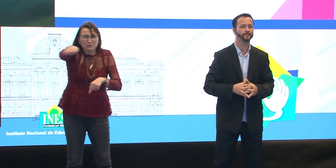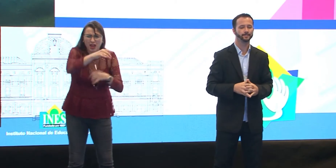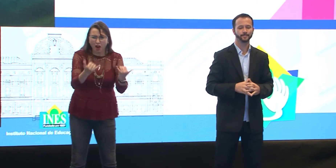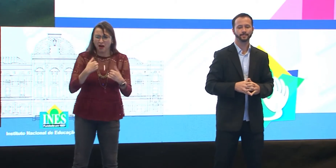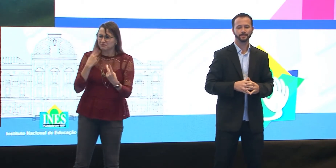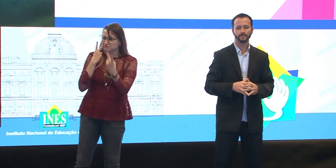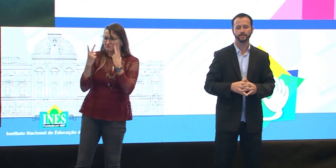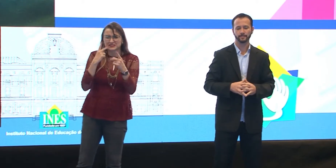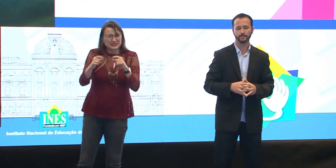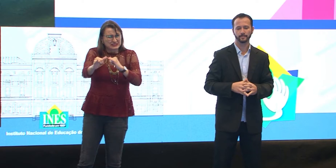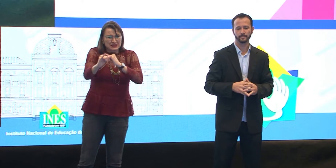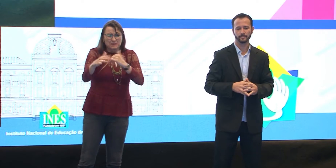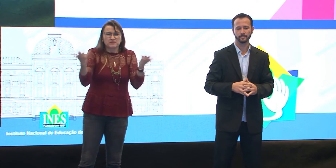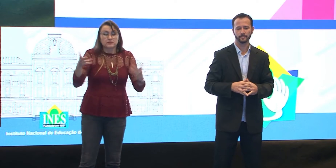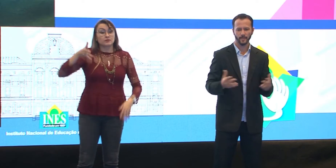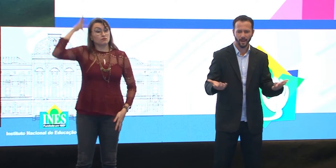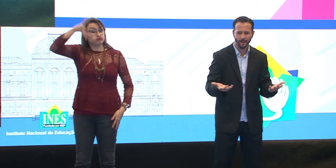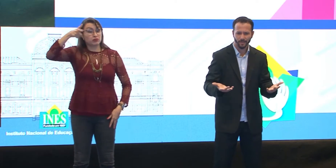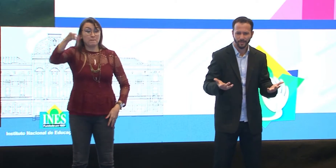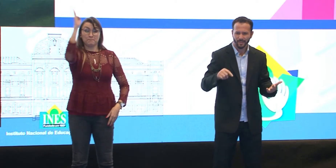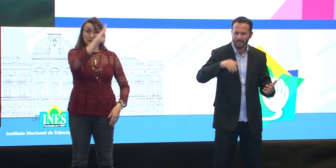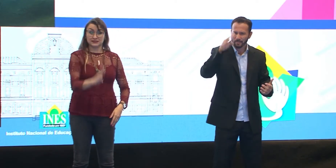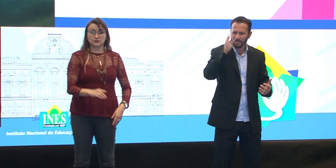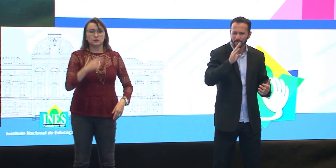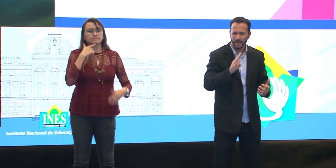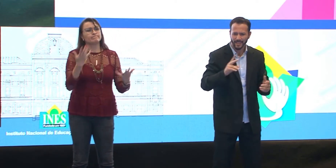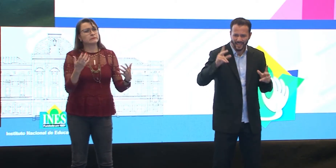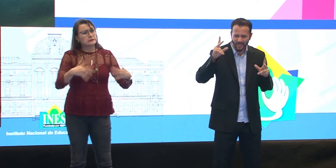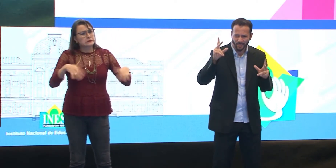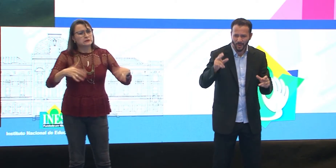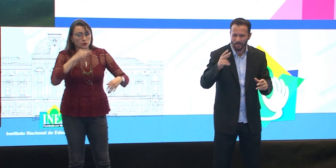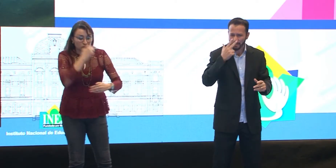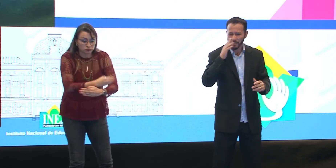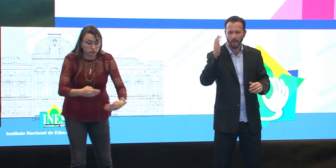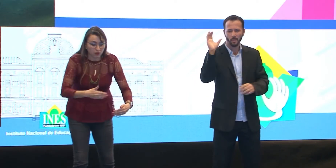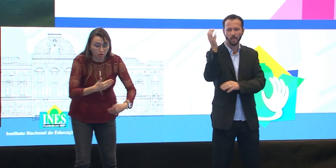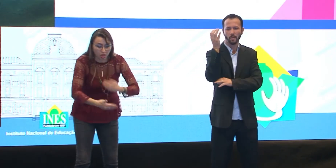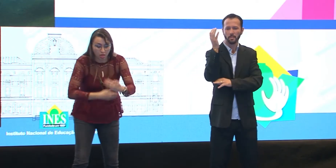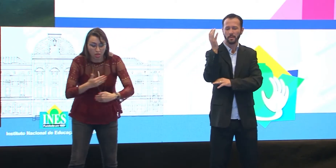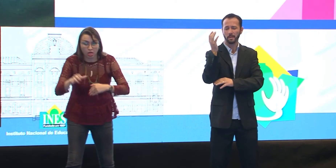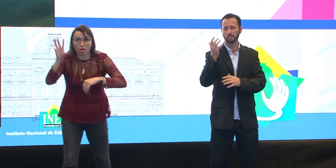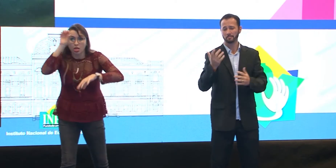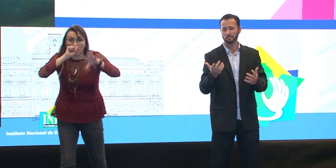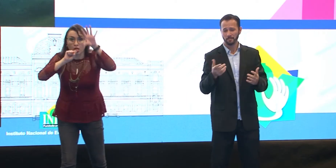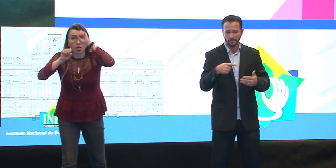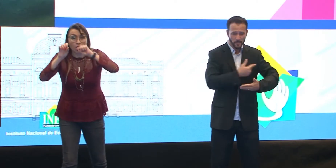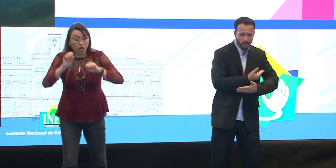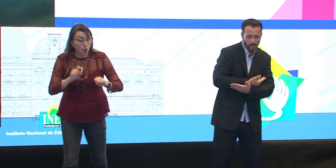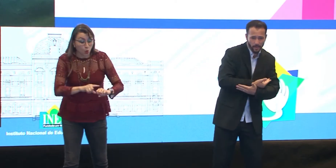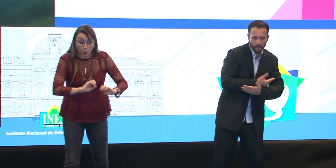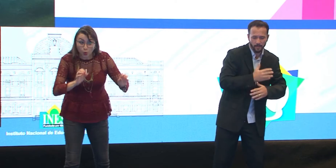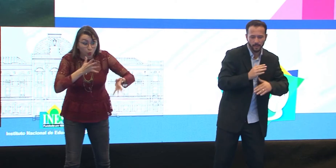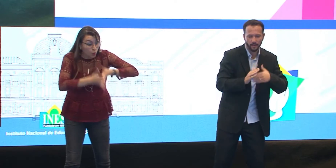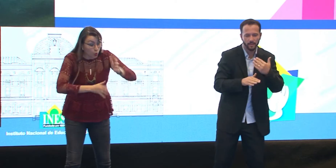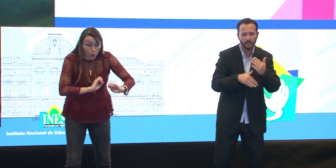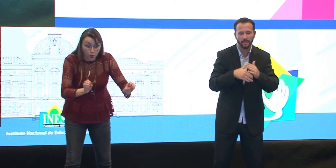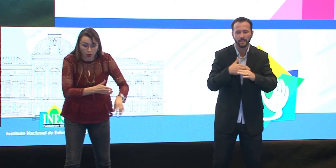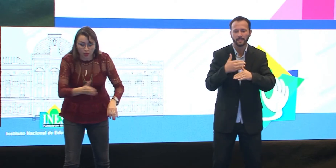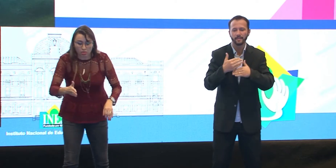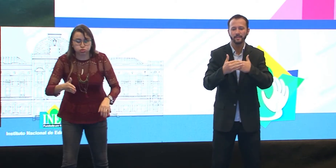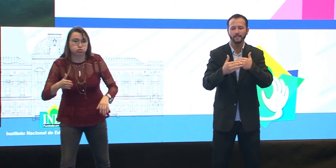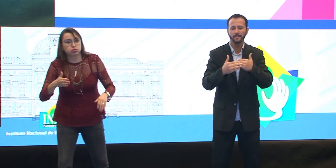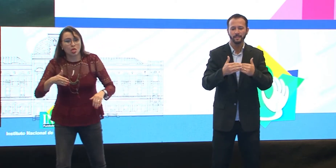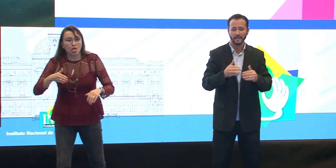surdos. Então essa é uma questão também muito complicada, da mesma forma que acontece no Brasil. Essas crianças surdas,